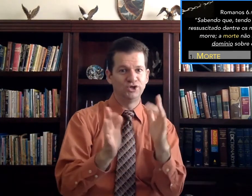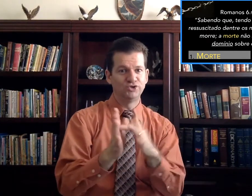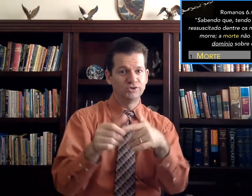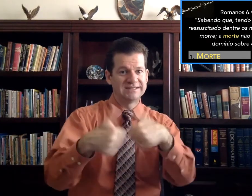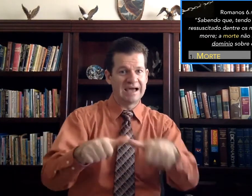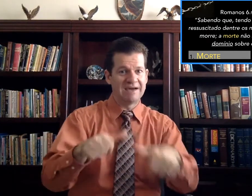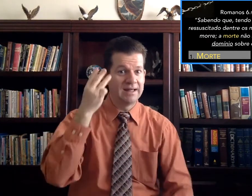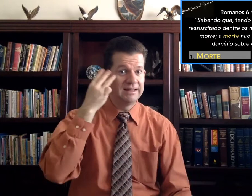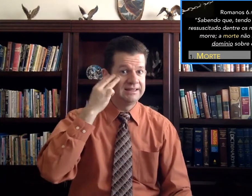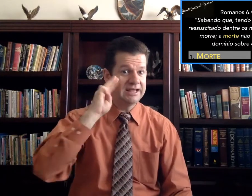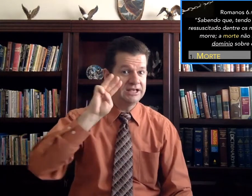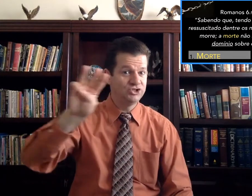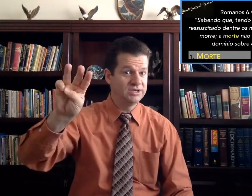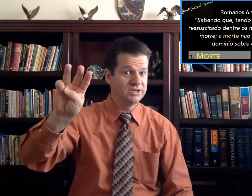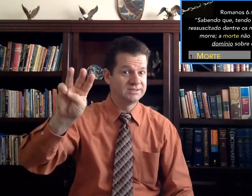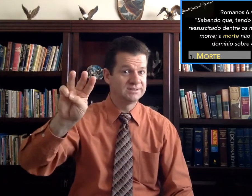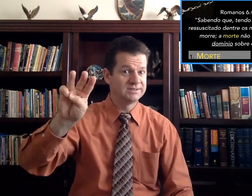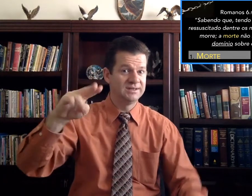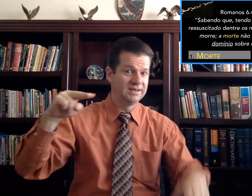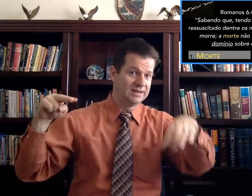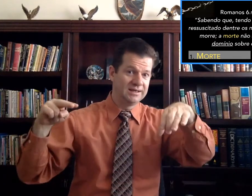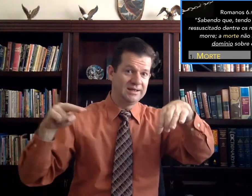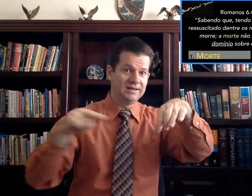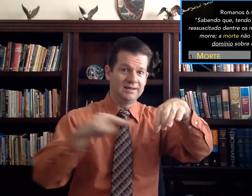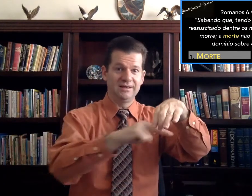Jesus estava 3 dias